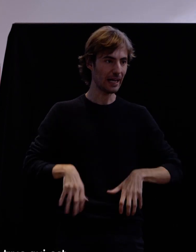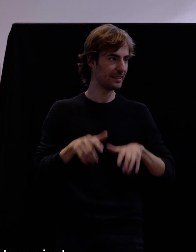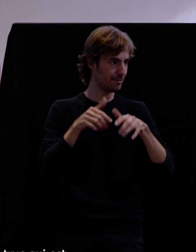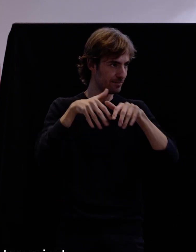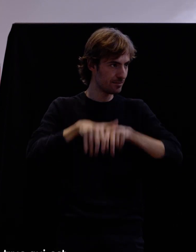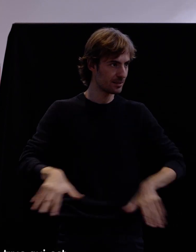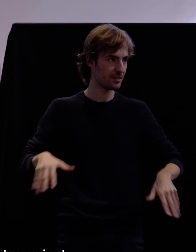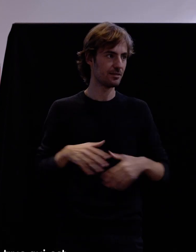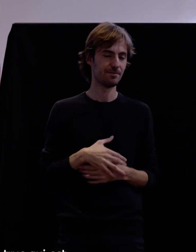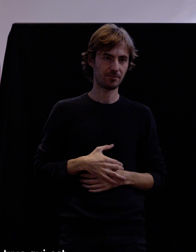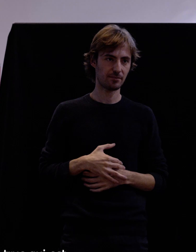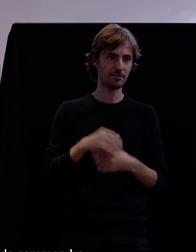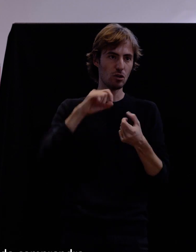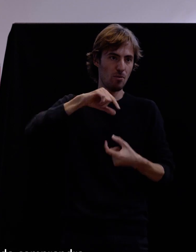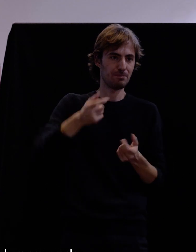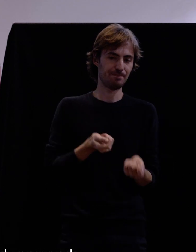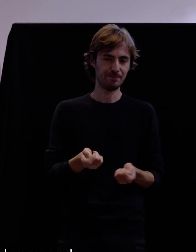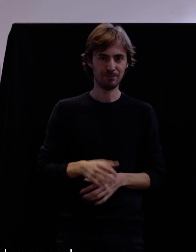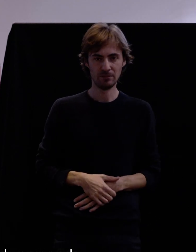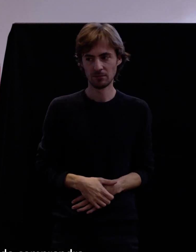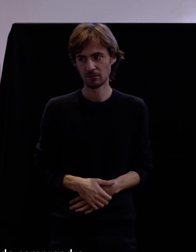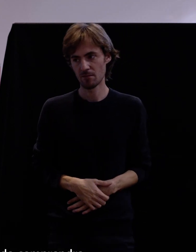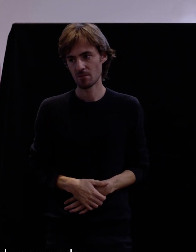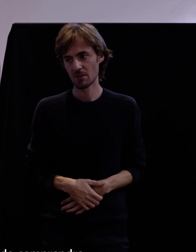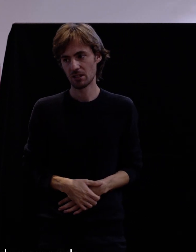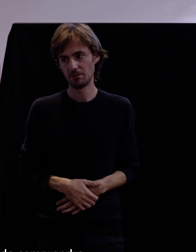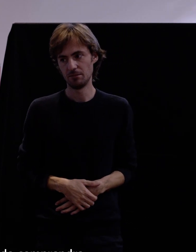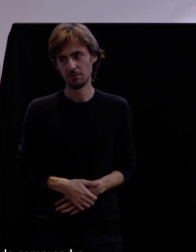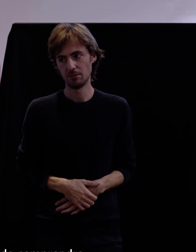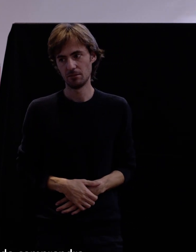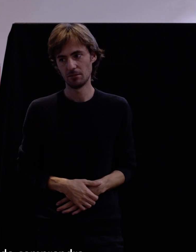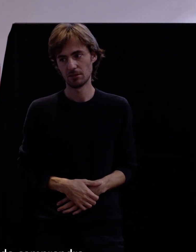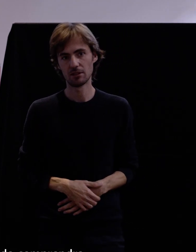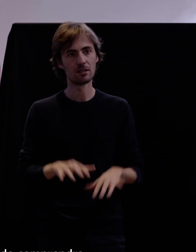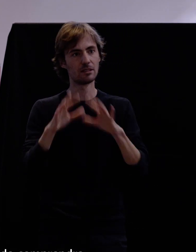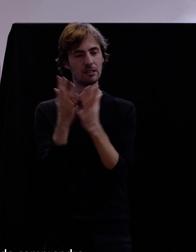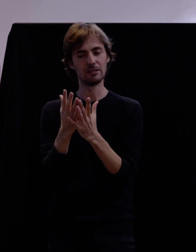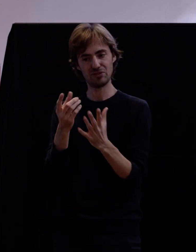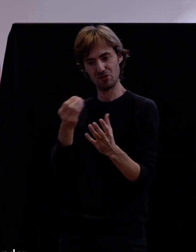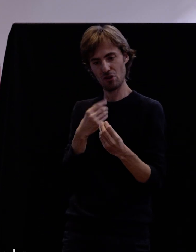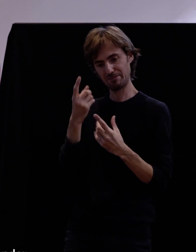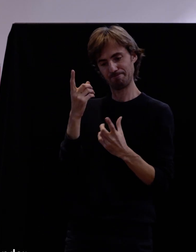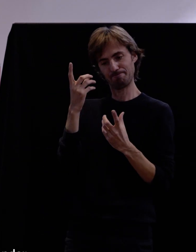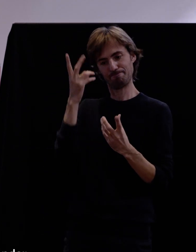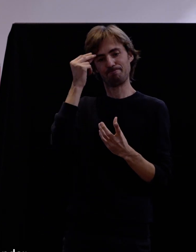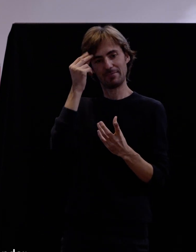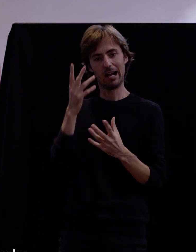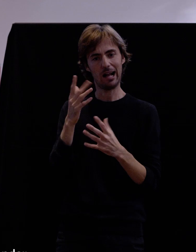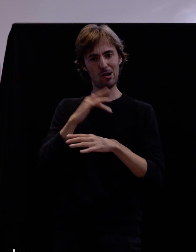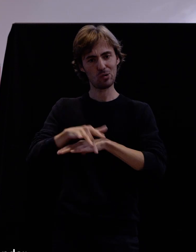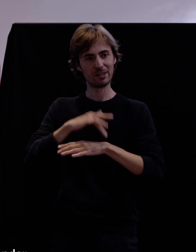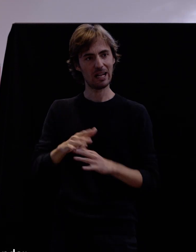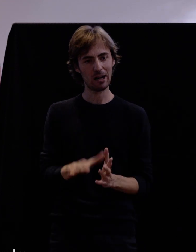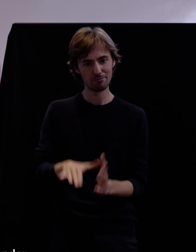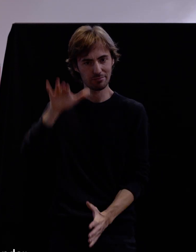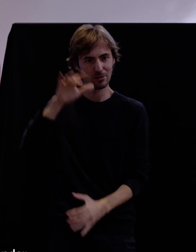qui est très, très important parce que ça a permis d'abord de comprendre les retards pubertaires sans s'énerver à se demander pourquoi est-ce qu'ils